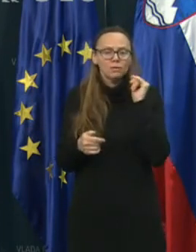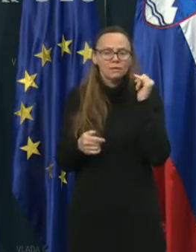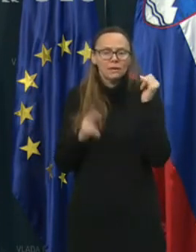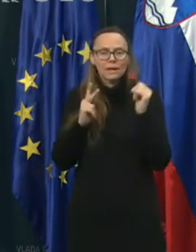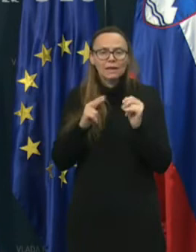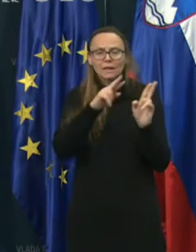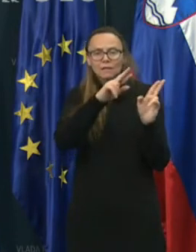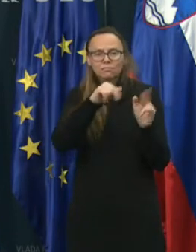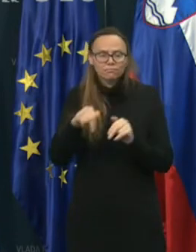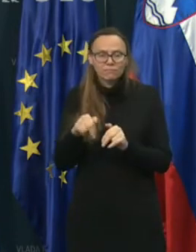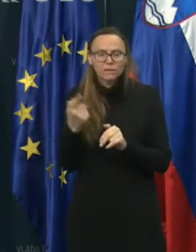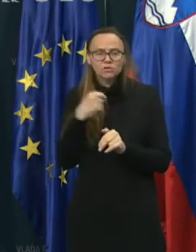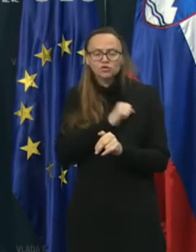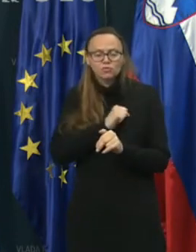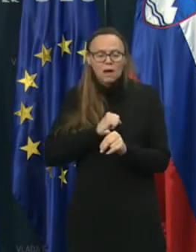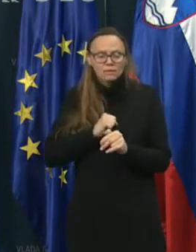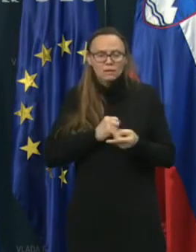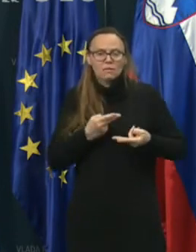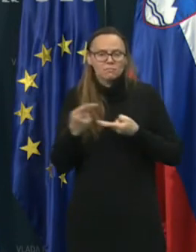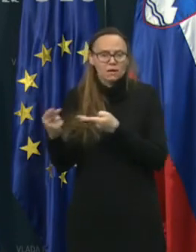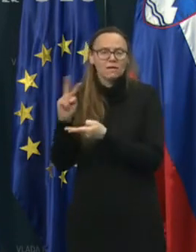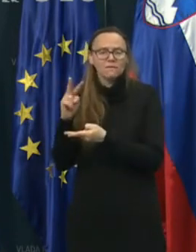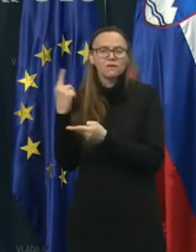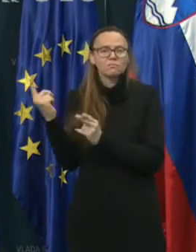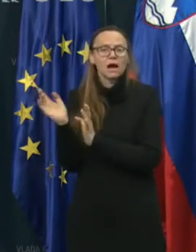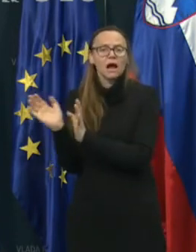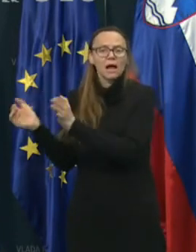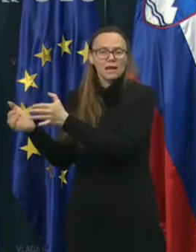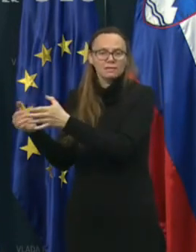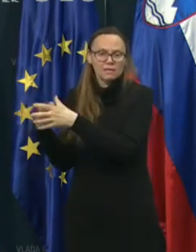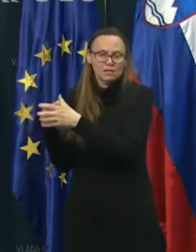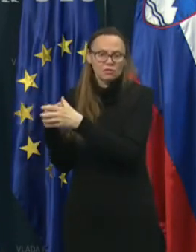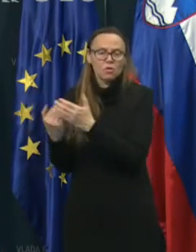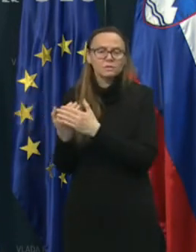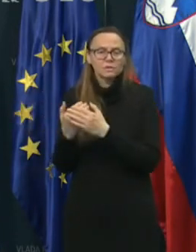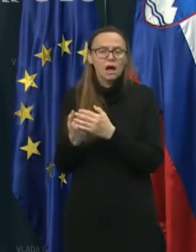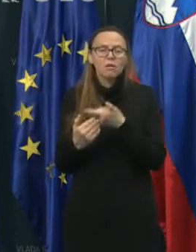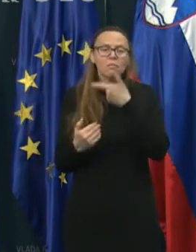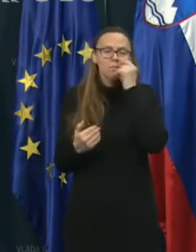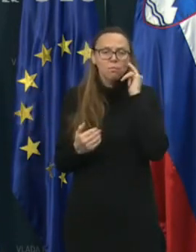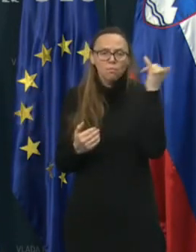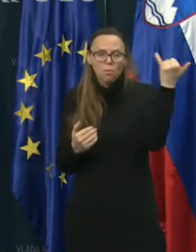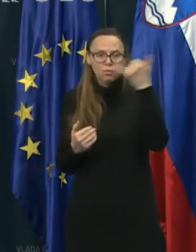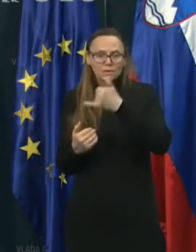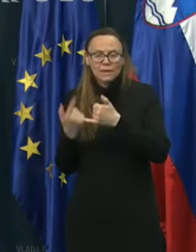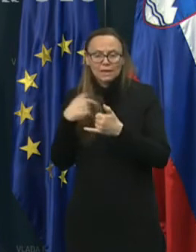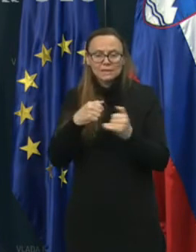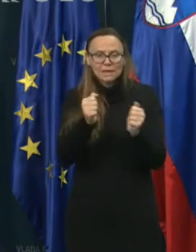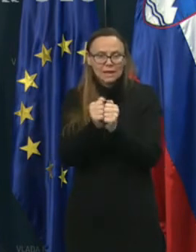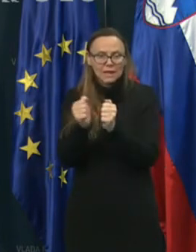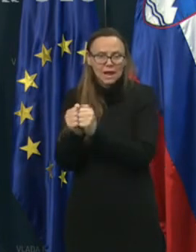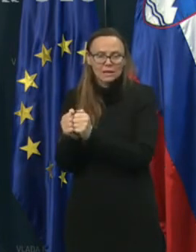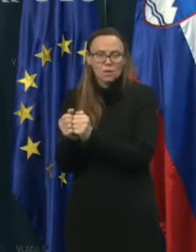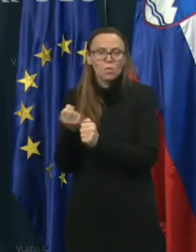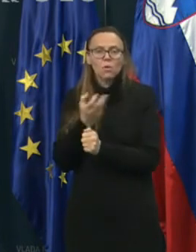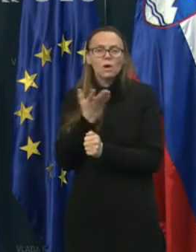prihajajo iz Španije, napotimo v karanteno. Za potnike, ki pa prihajajo iz krajev,